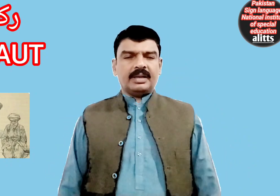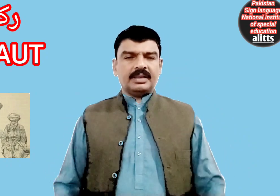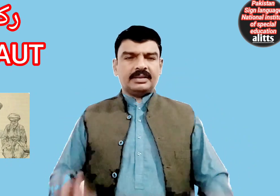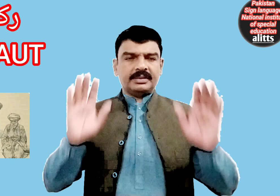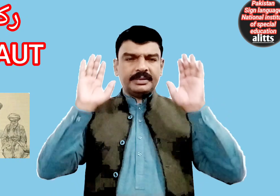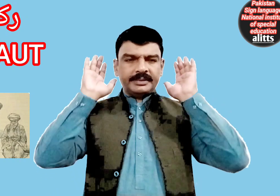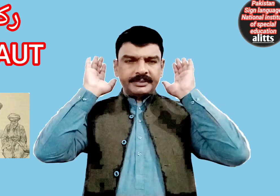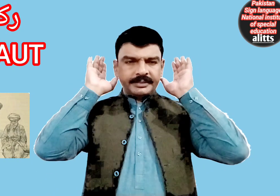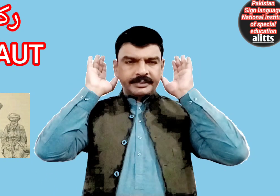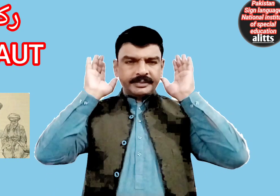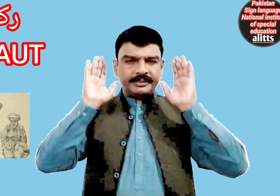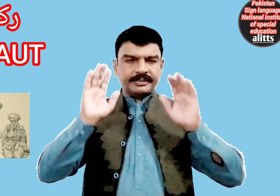रकत।